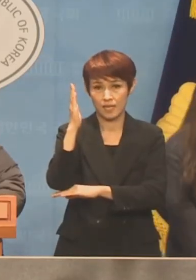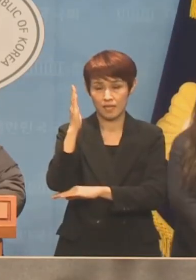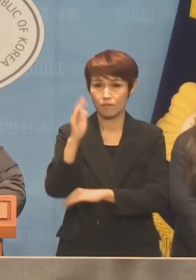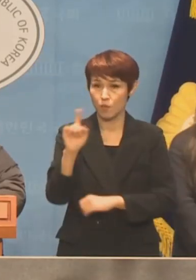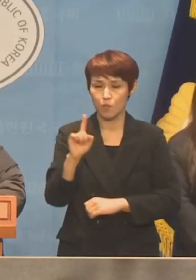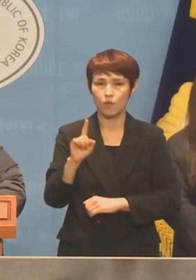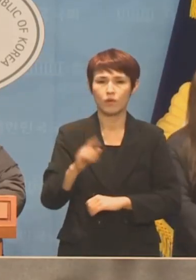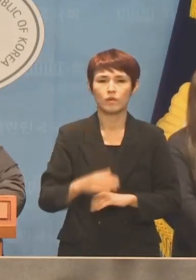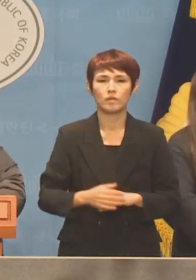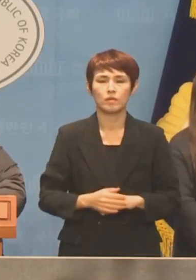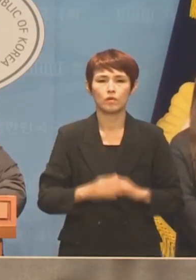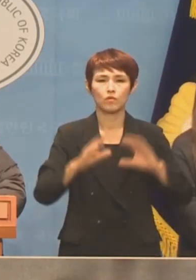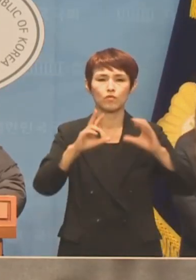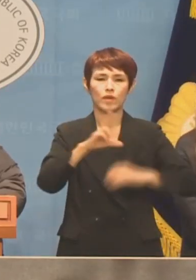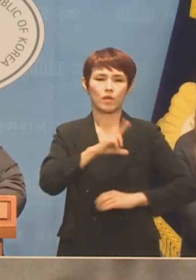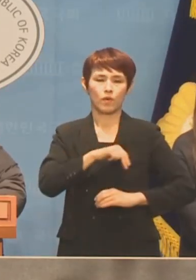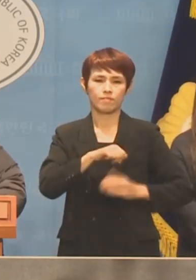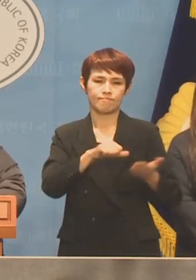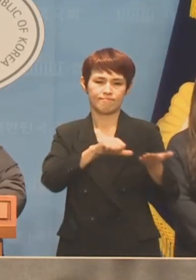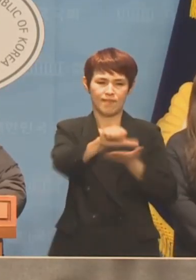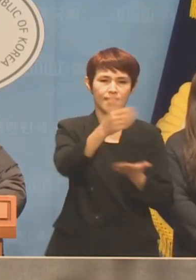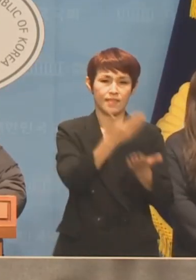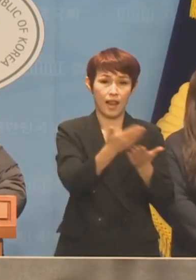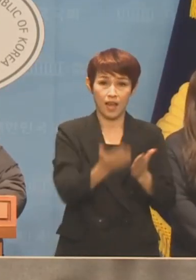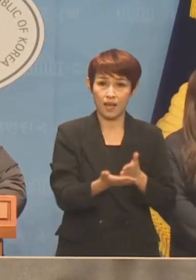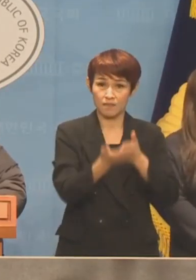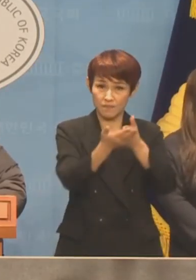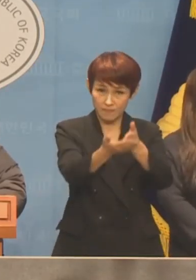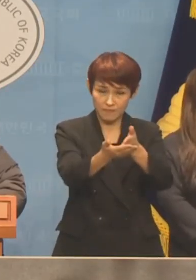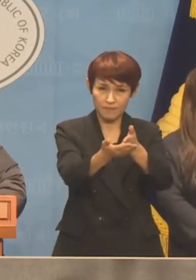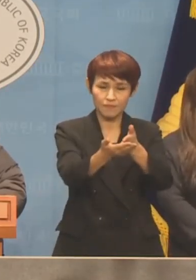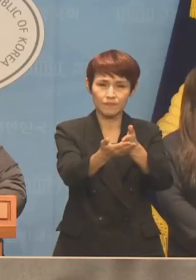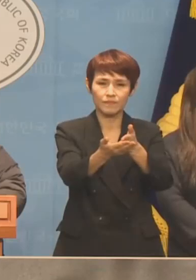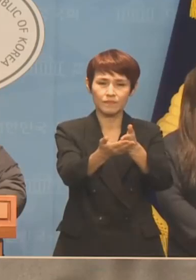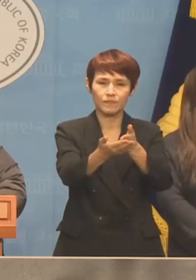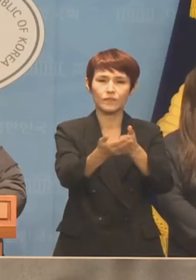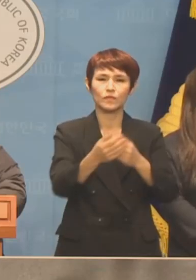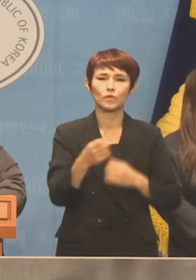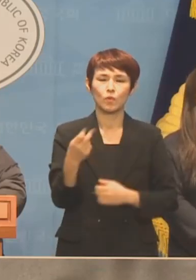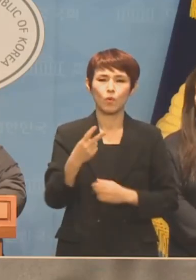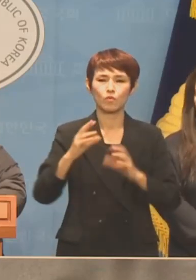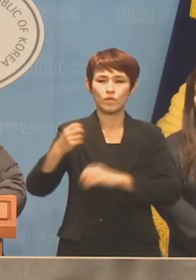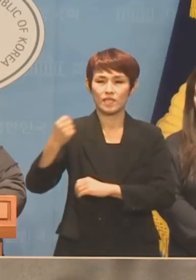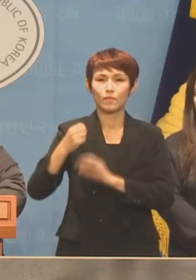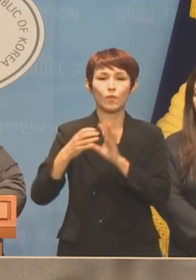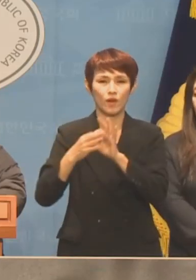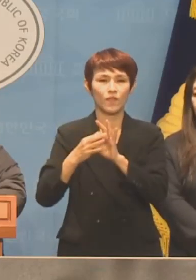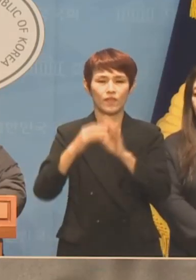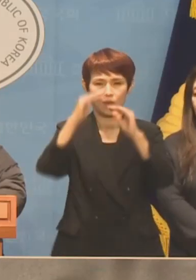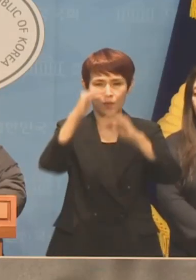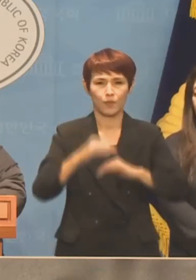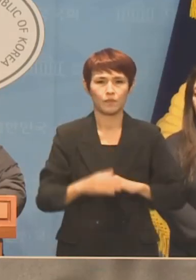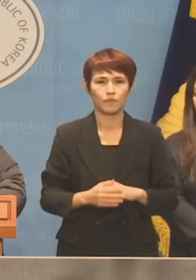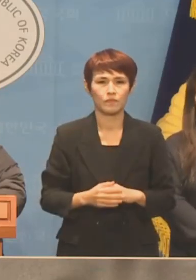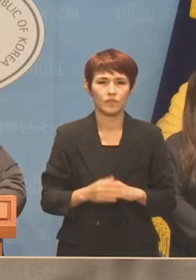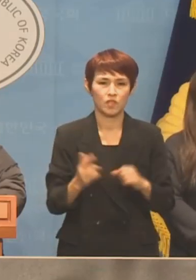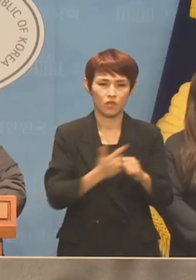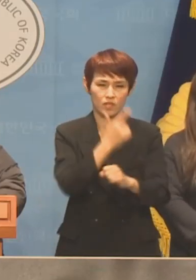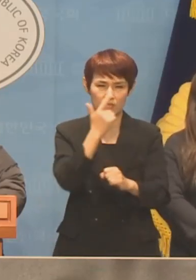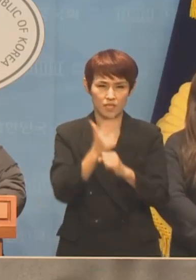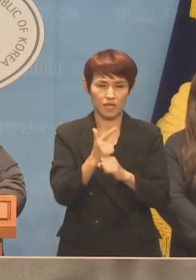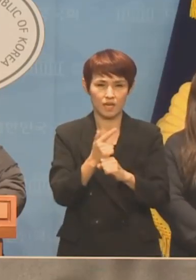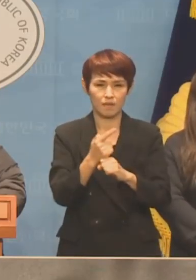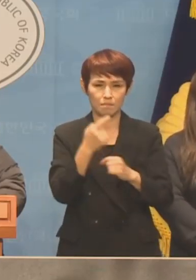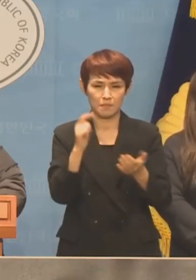제명을 촉구한 6명의 의원과 국힘의 관계자들의 발언입니다. 6시간의 비상계엄은 헌법 최고의